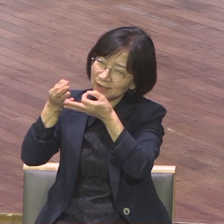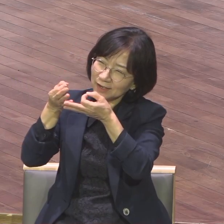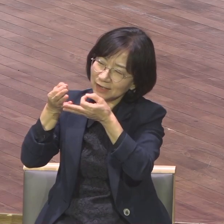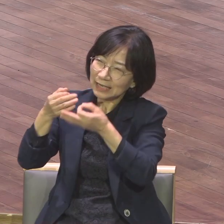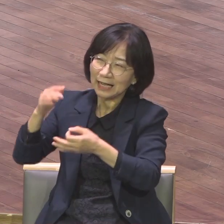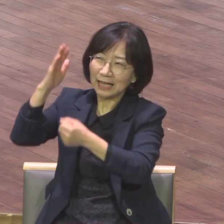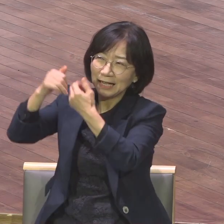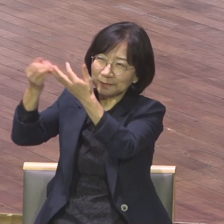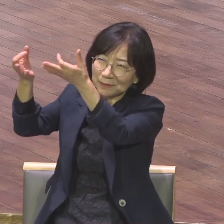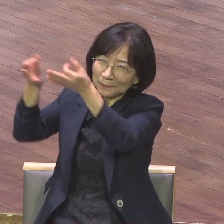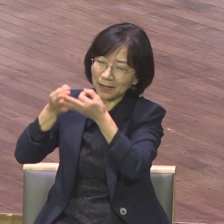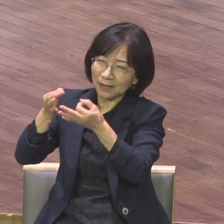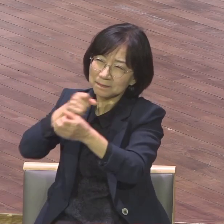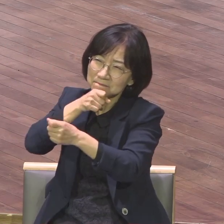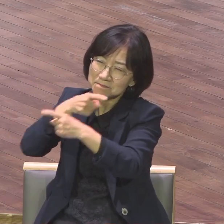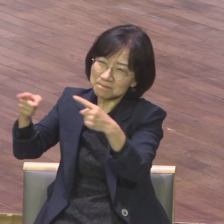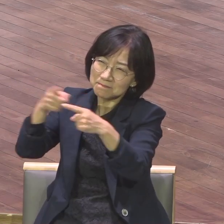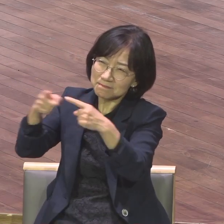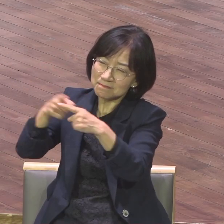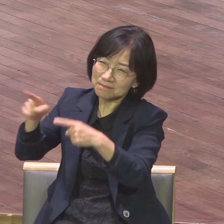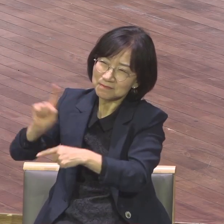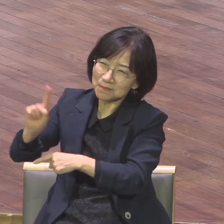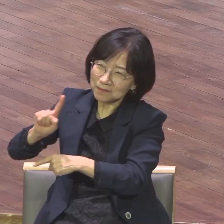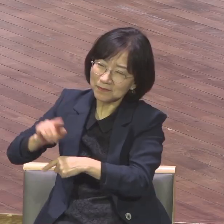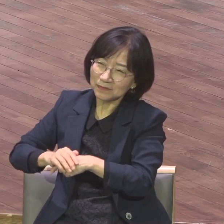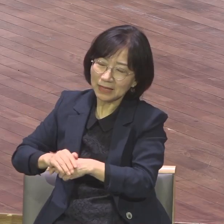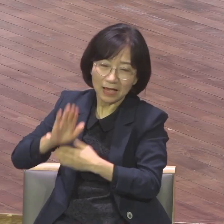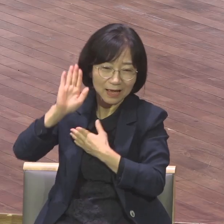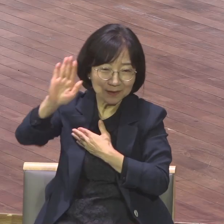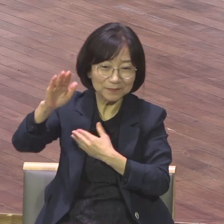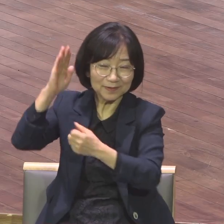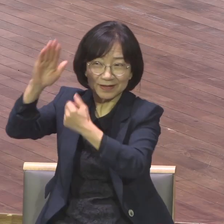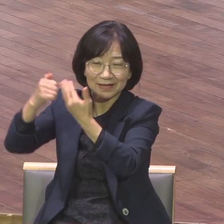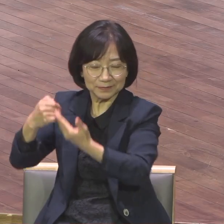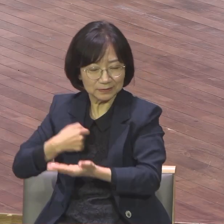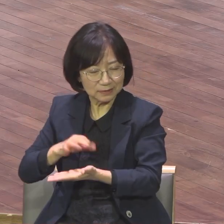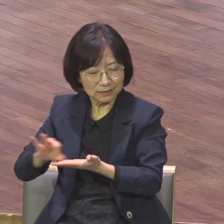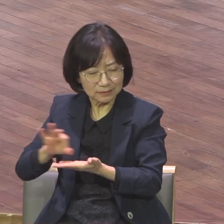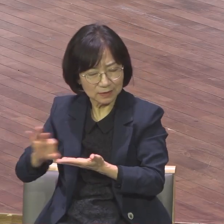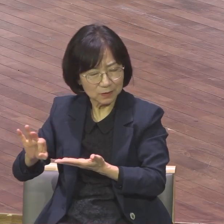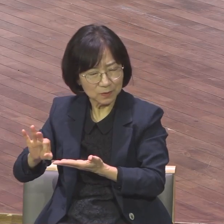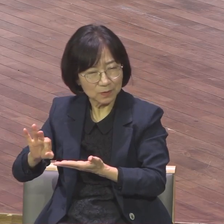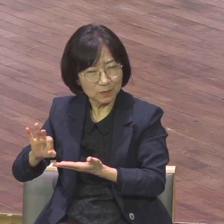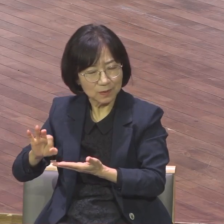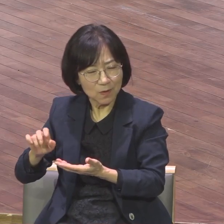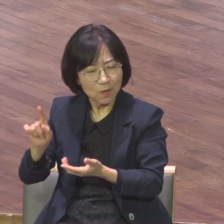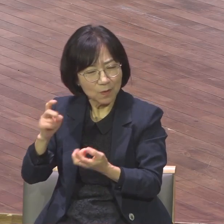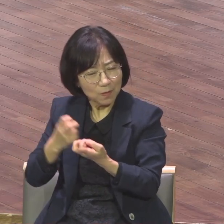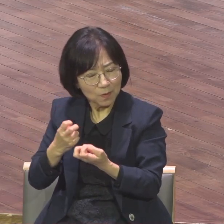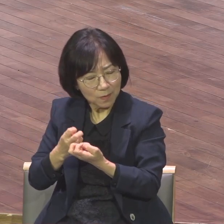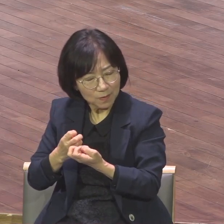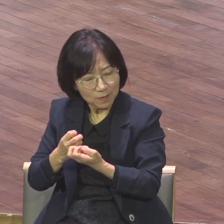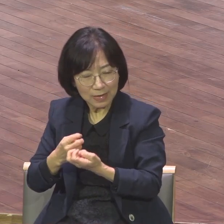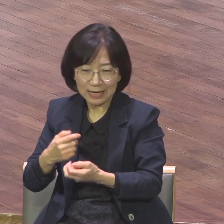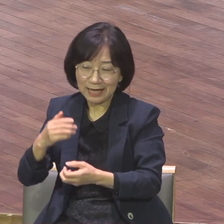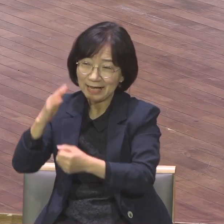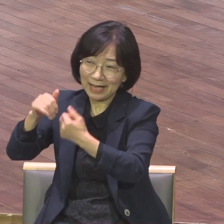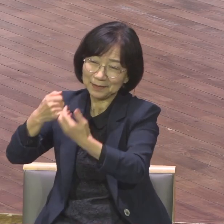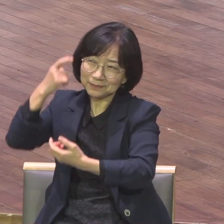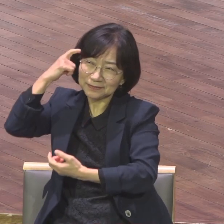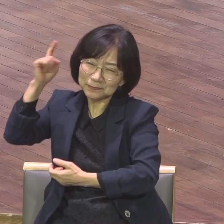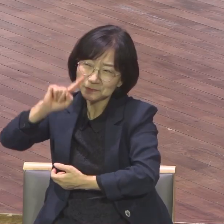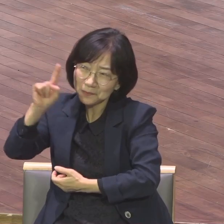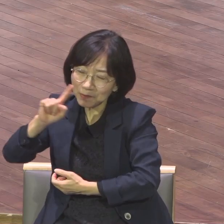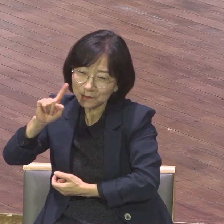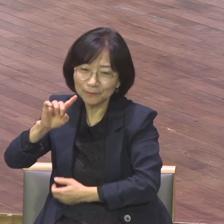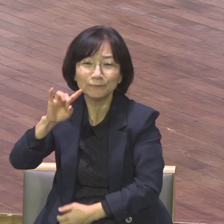어떻게 평가하실까? 하나님 나를 어떻게 쓰실까? 나를 향한 하나님의 생각이 어떤 것일까?